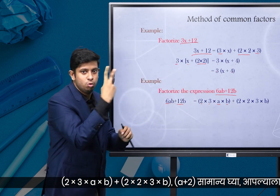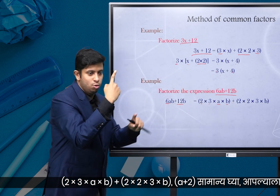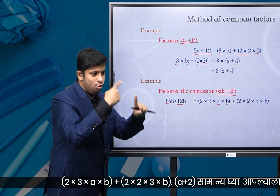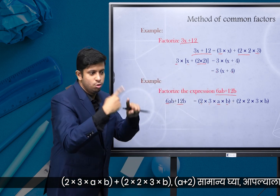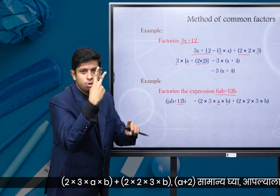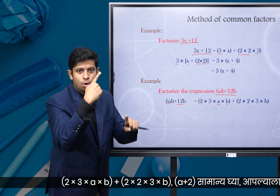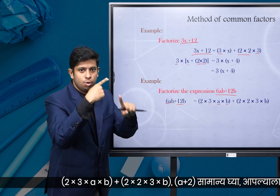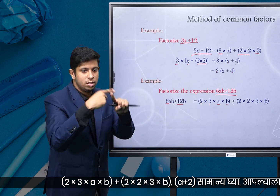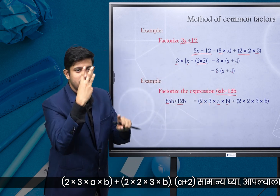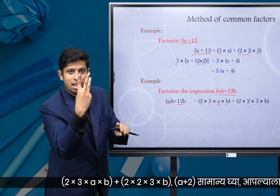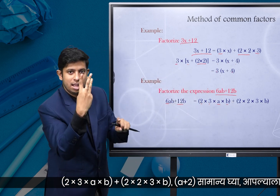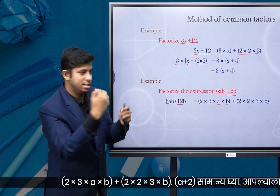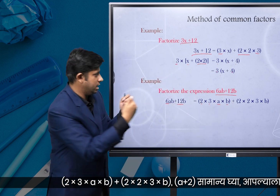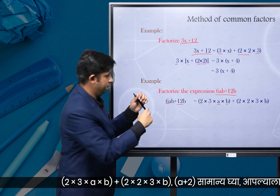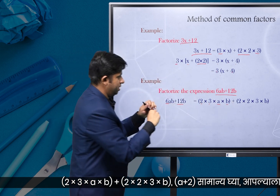घ्या, आपल्याला मिळेल